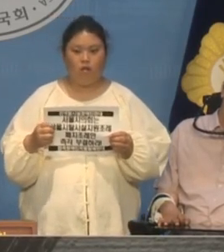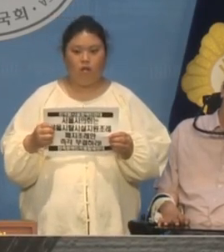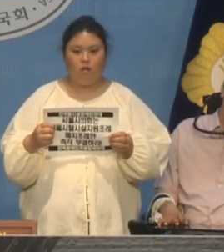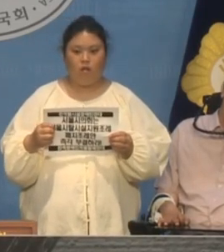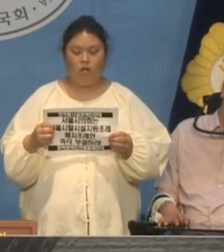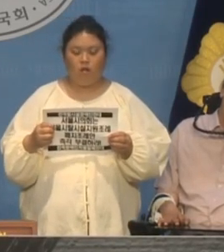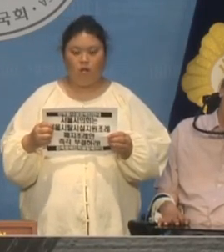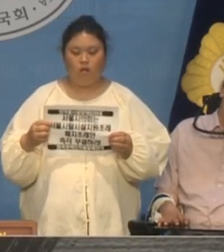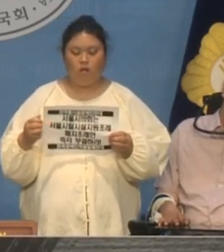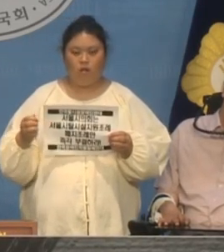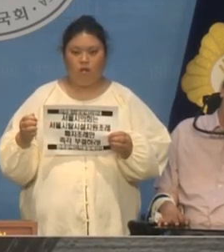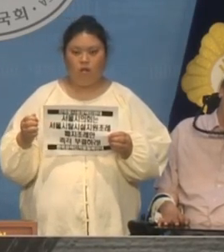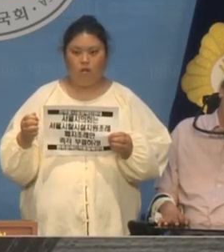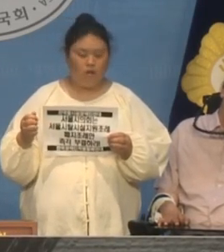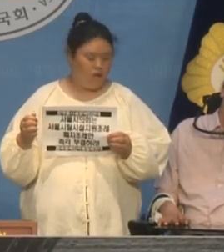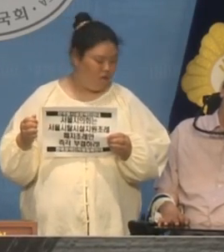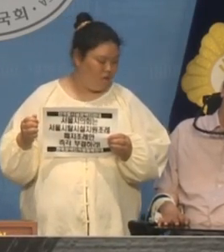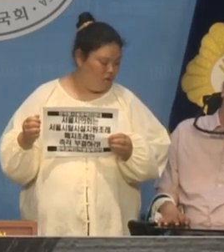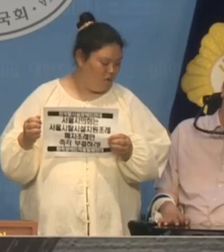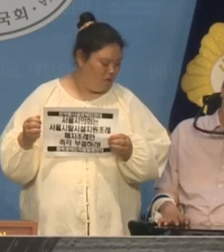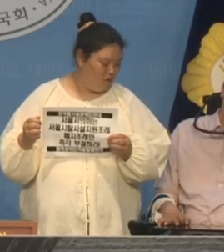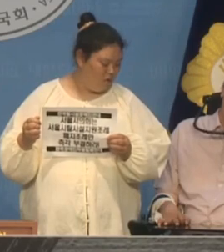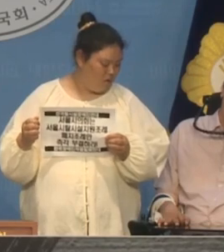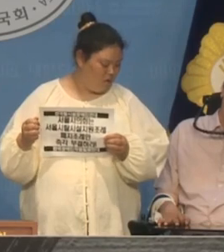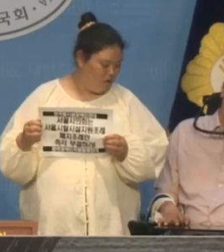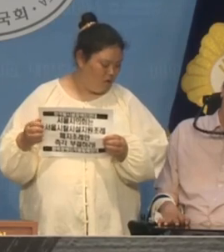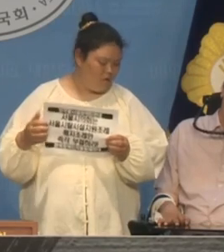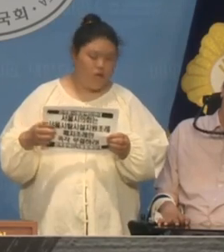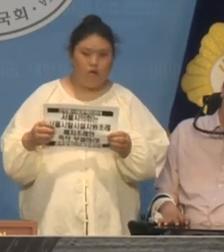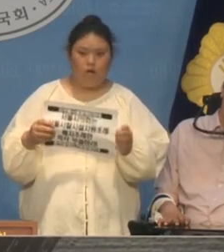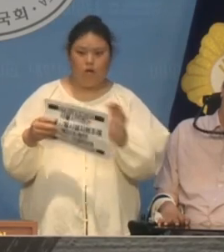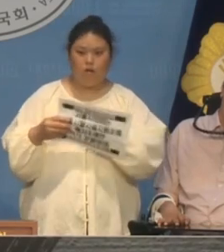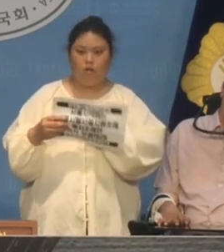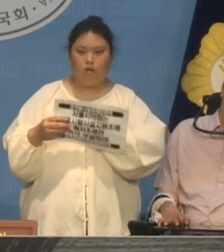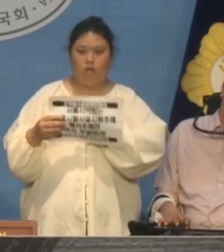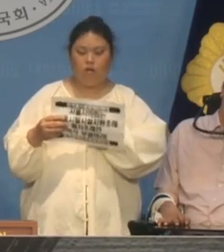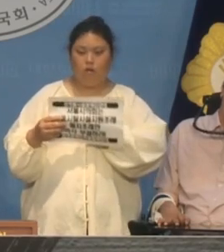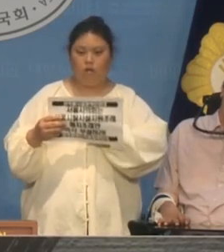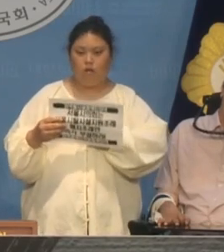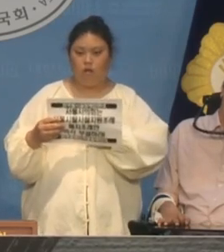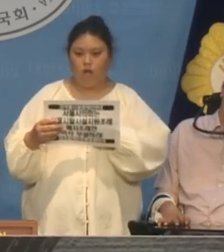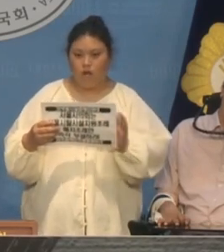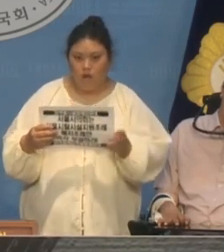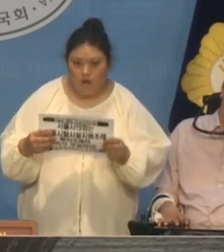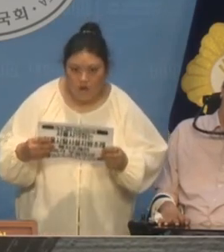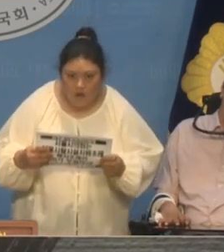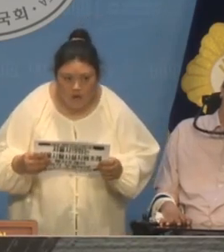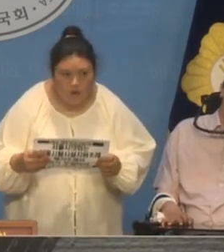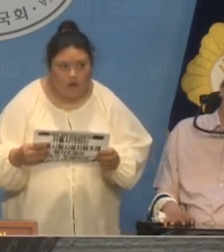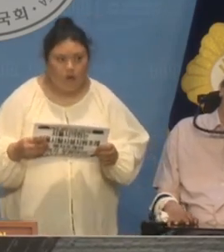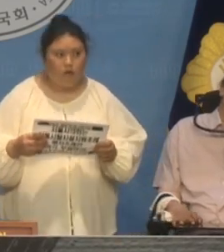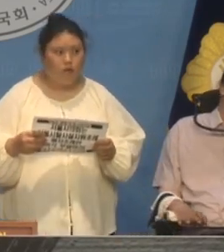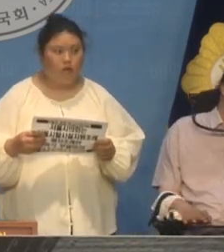네. 네, 저희 사진 촬영 마치도록 하겠습니다. 감사합니다. 네, 고맙습니다.